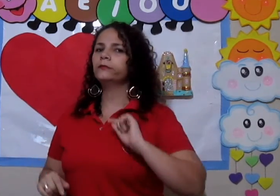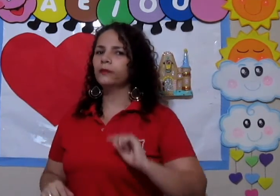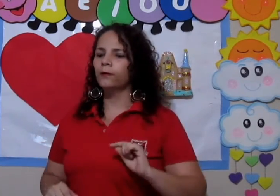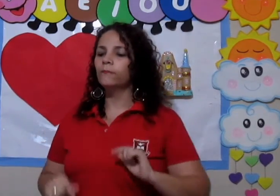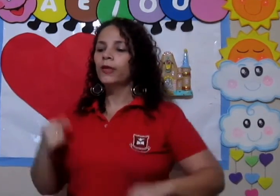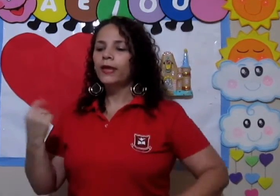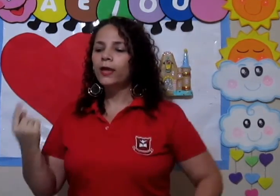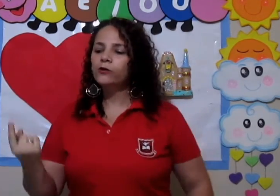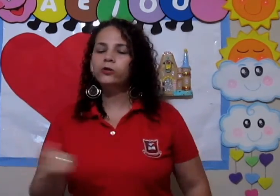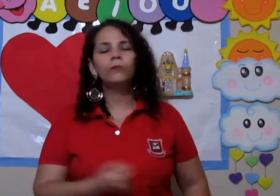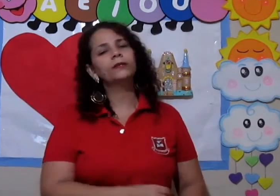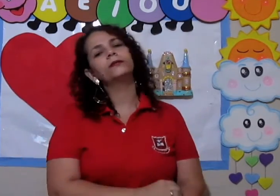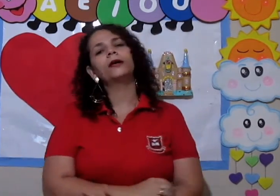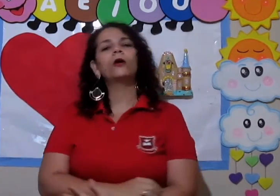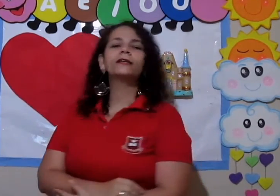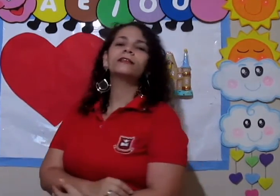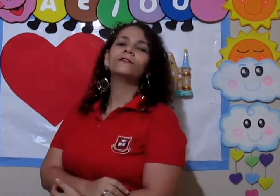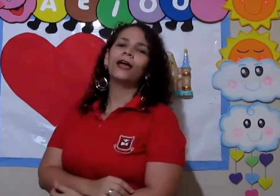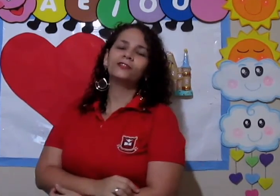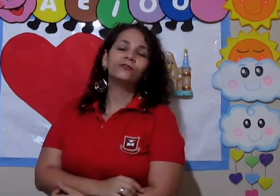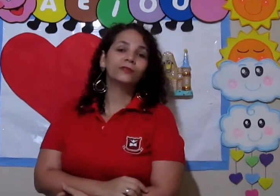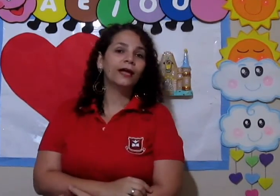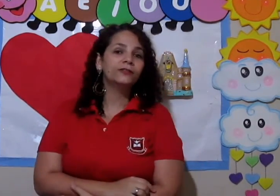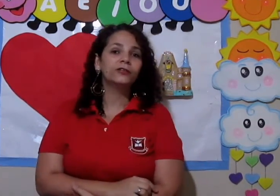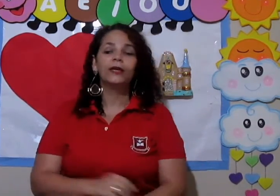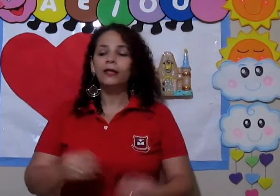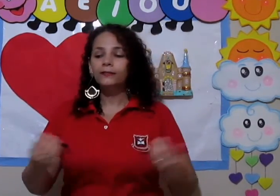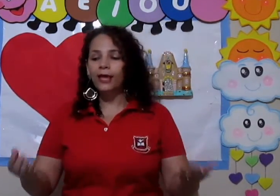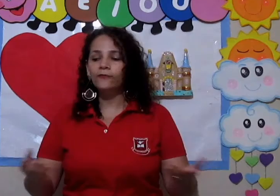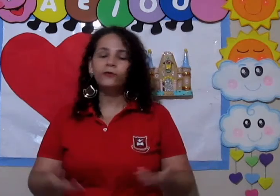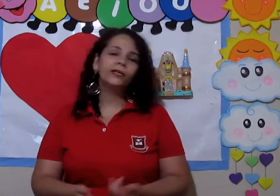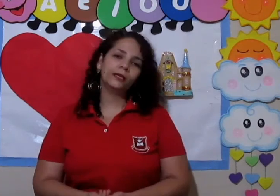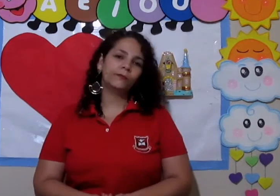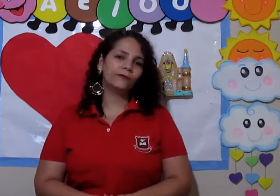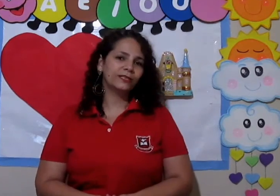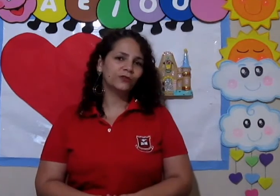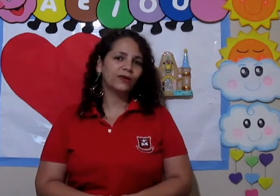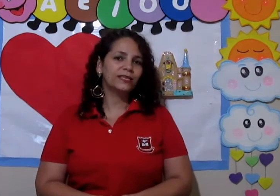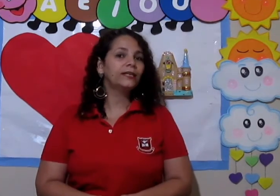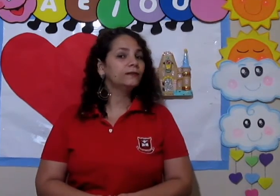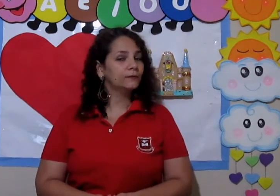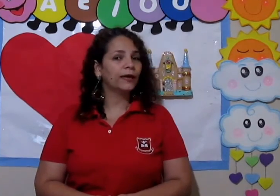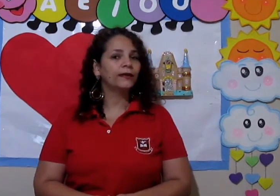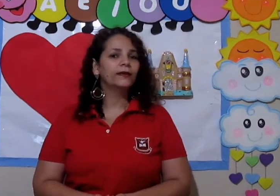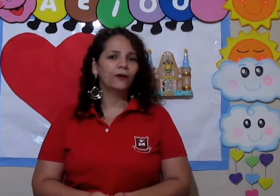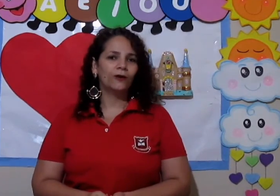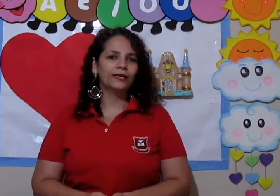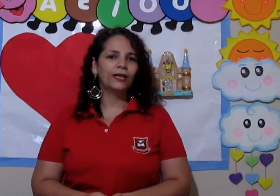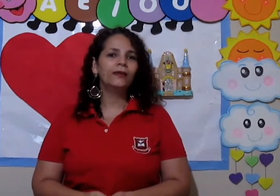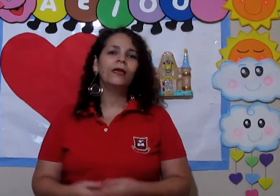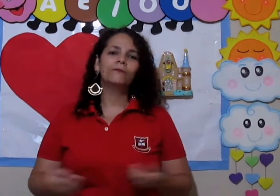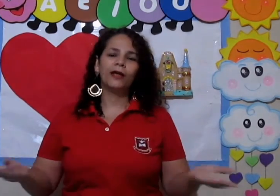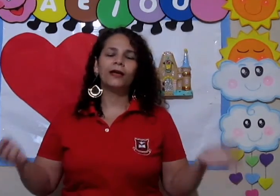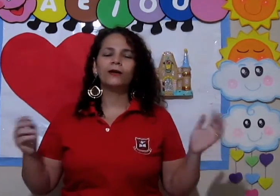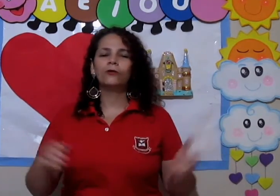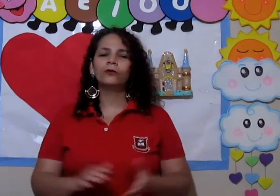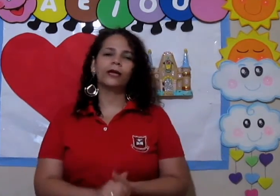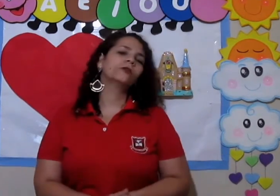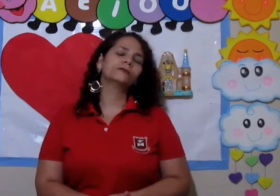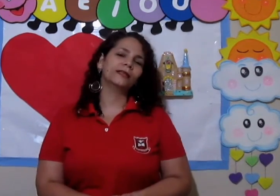Então, eu estou mandando agora essa atividade na folhinha para vocês fazerem também, ok? Para colocar no nosso